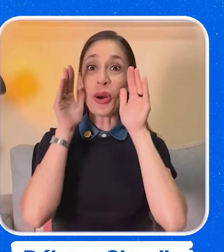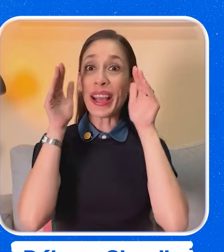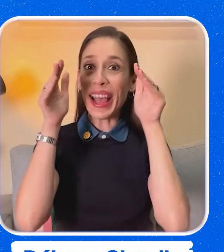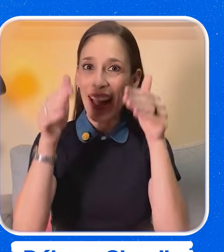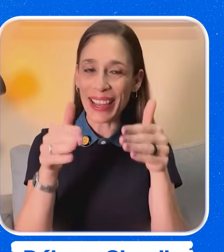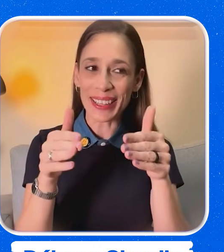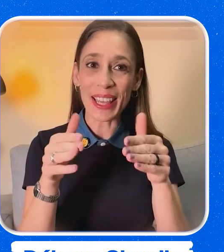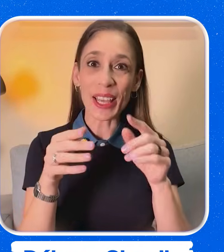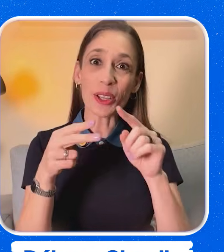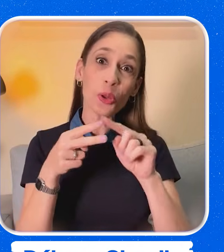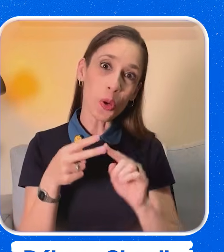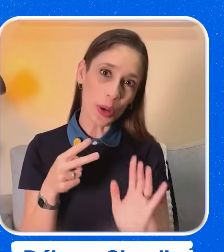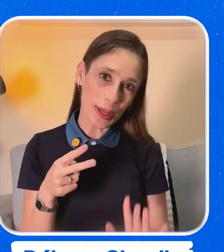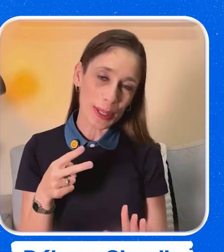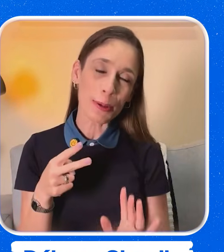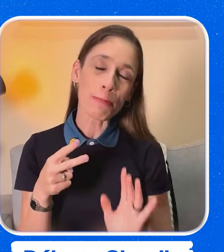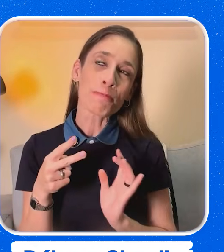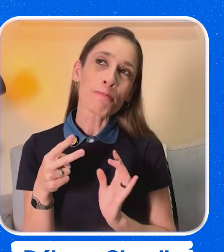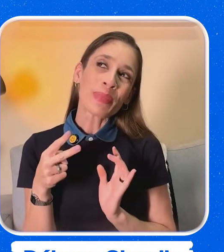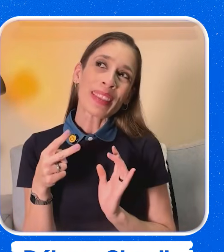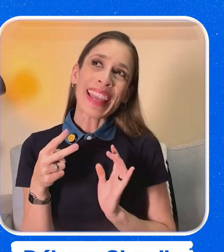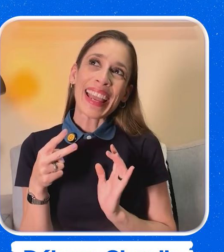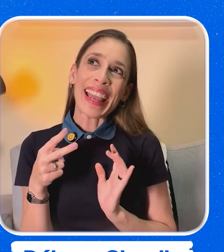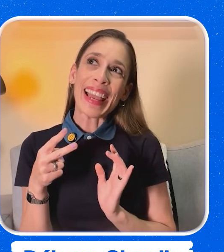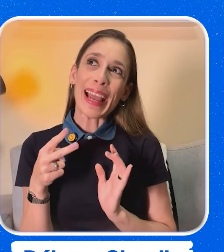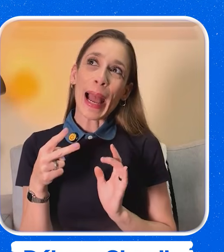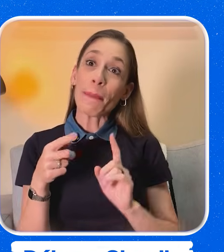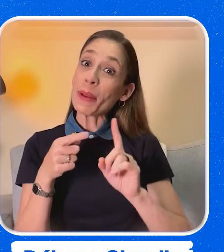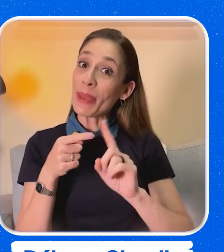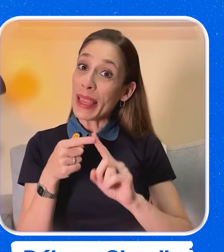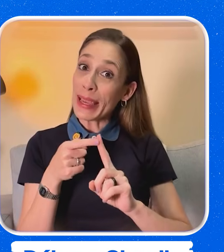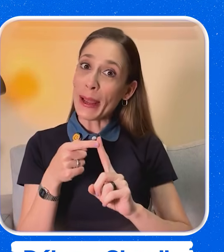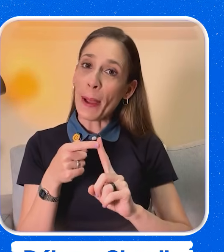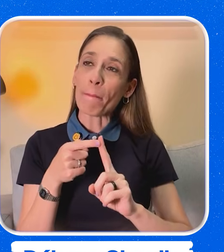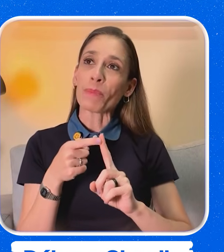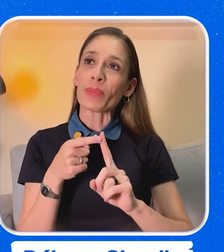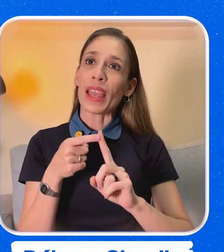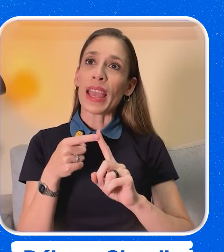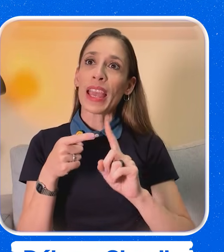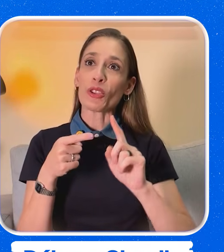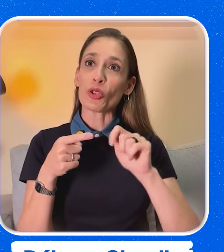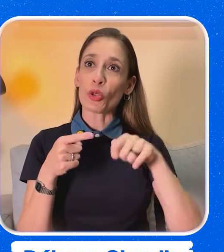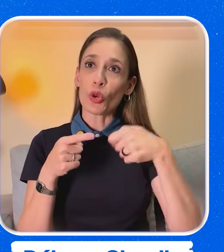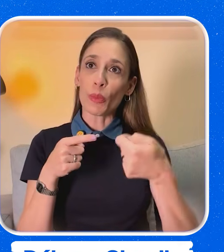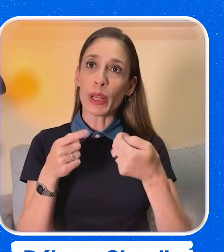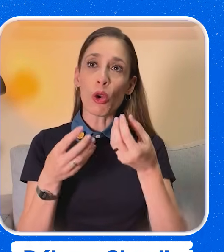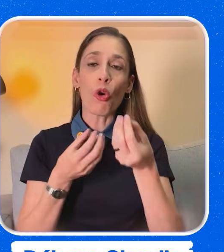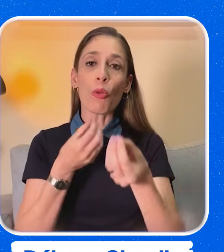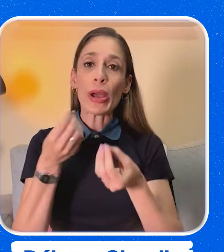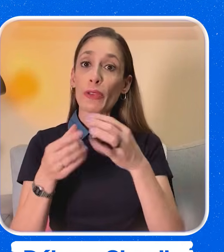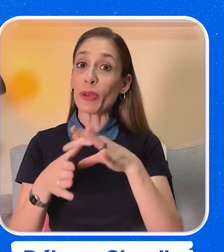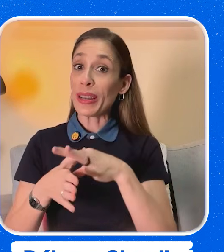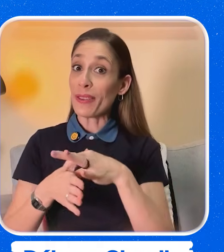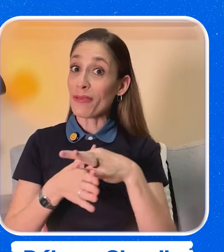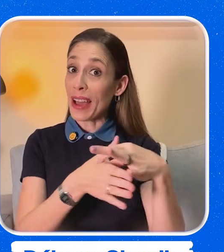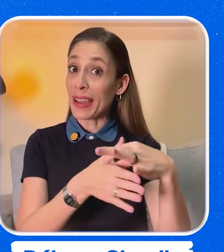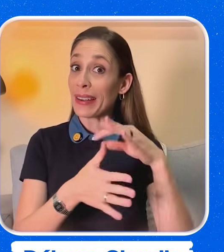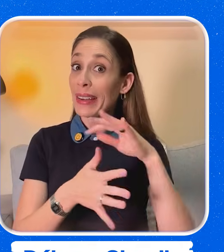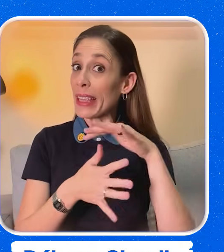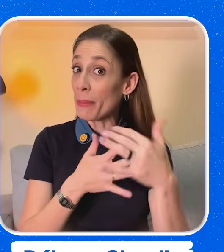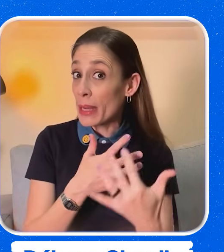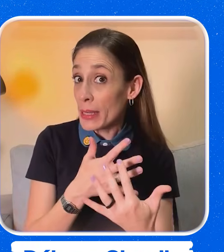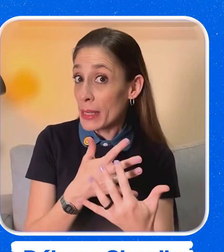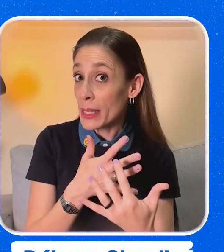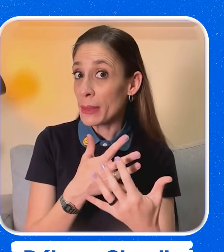de focar em duas. A primeira é sobre como é que foi